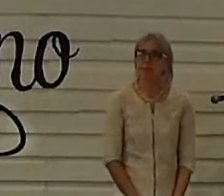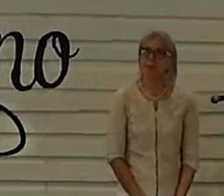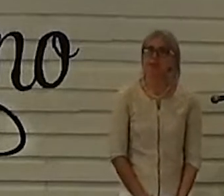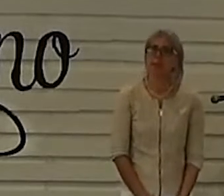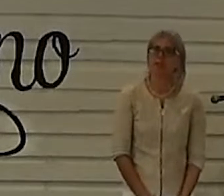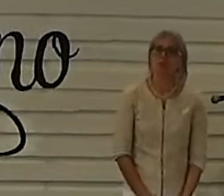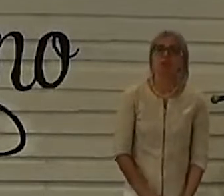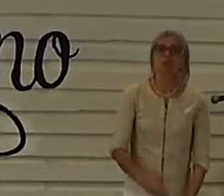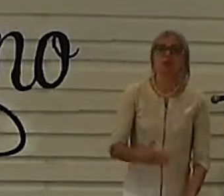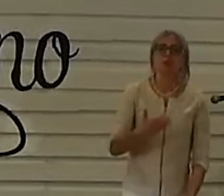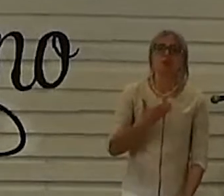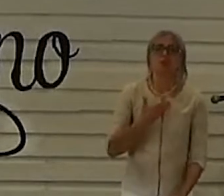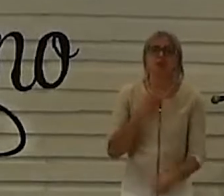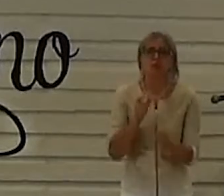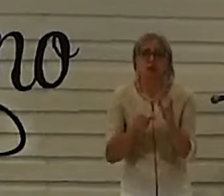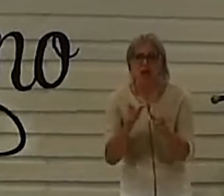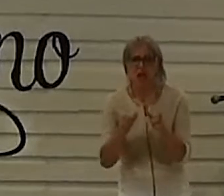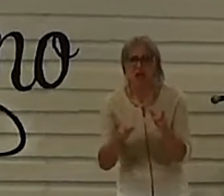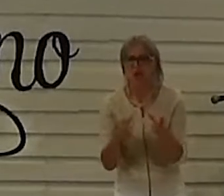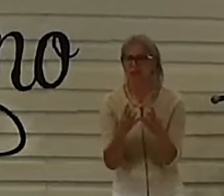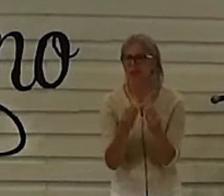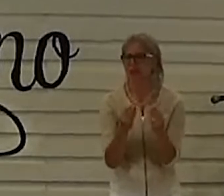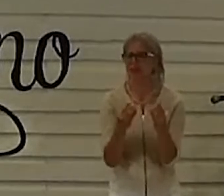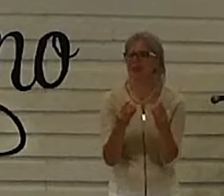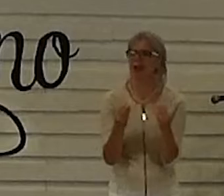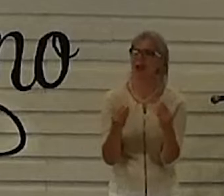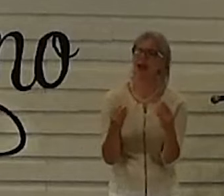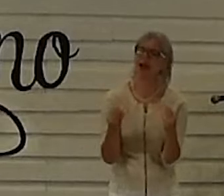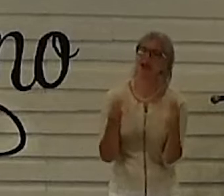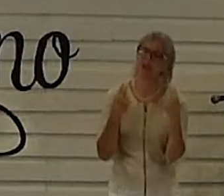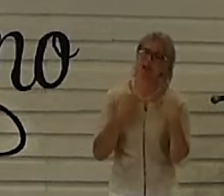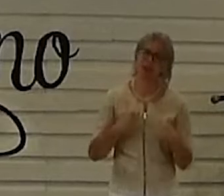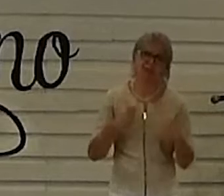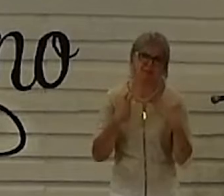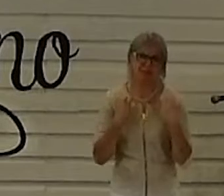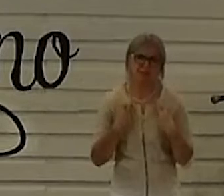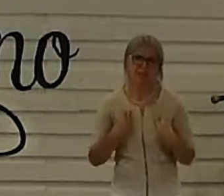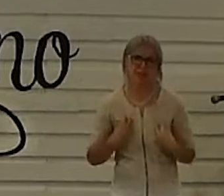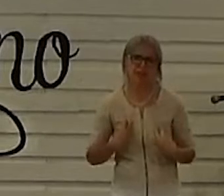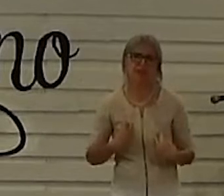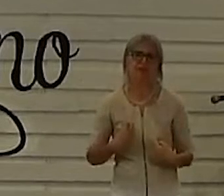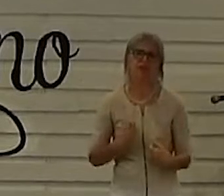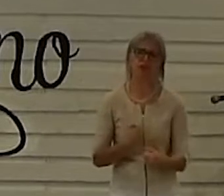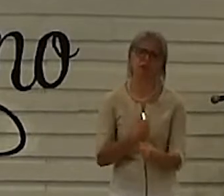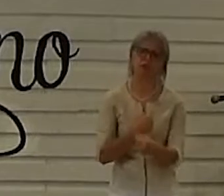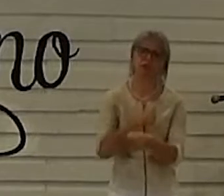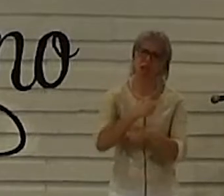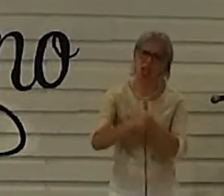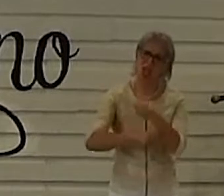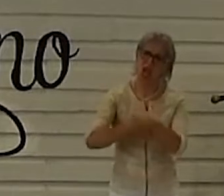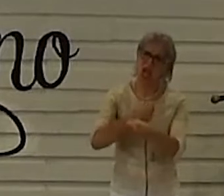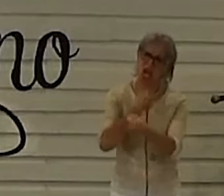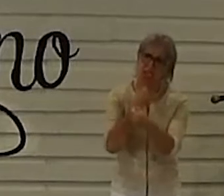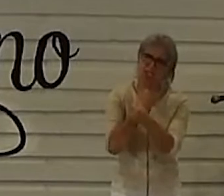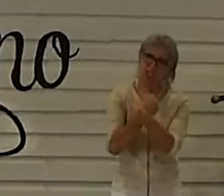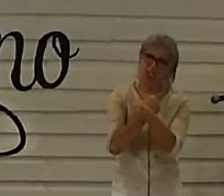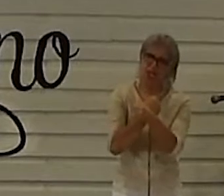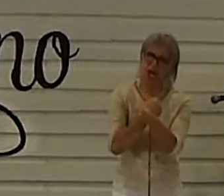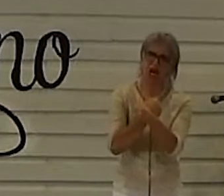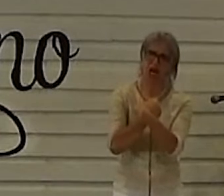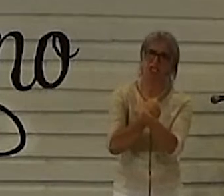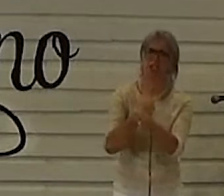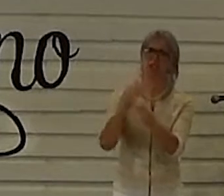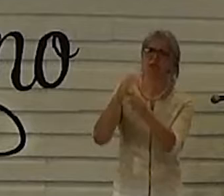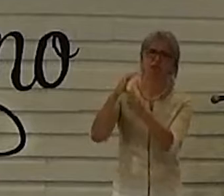E ci sono tante persone che vivono sotto un legalismo. Ci sono tante persone che vivono